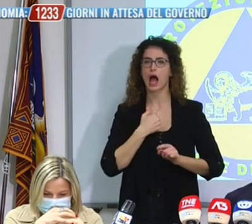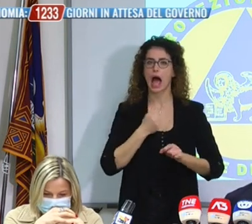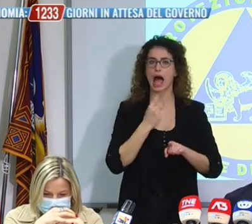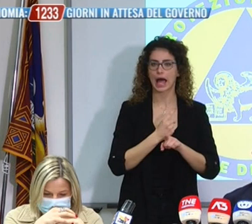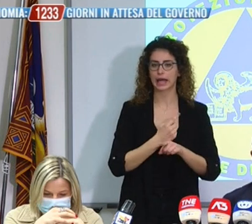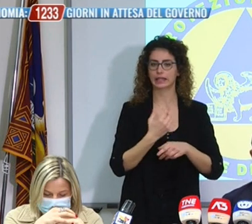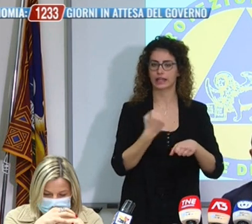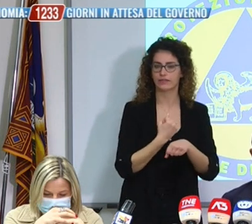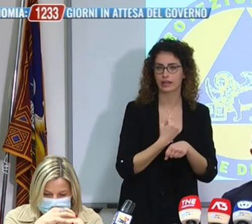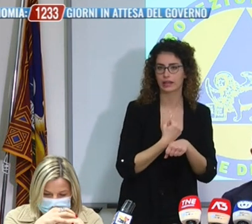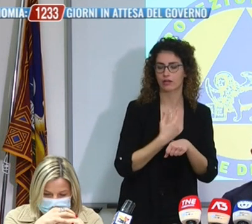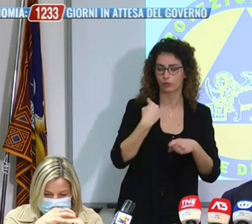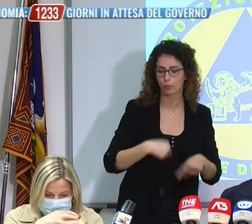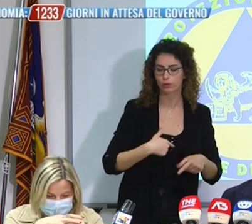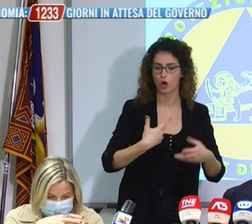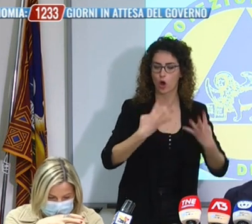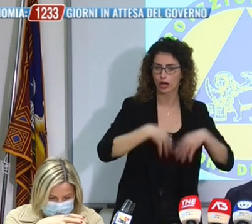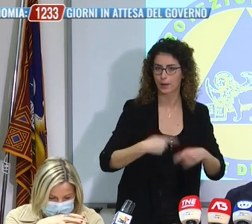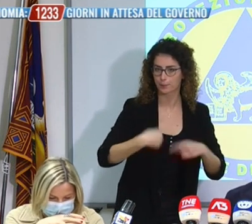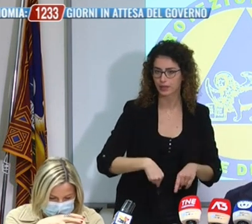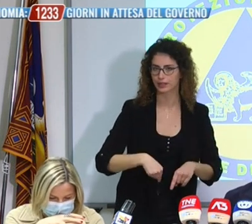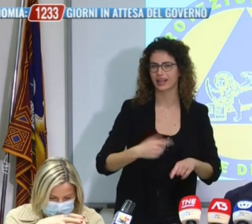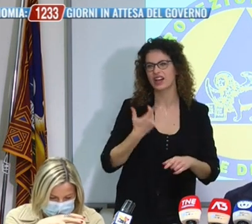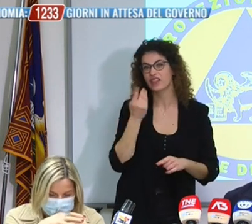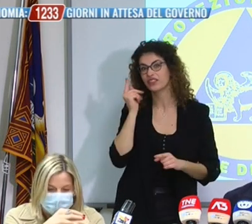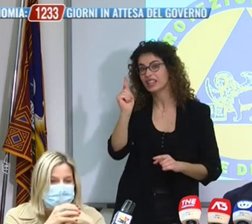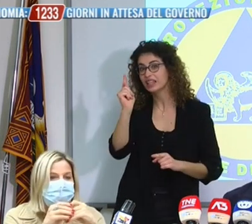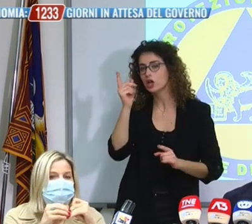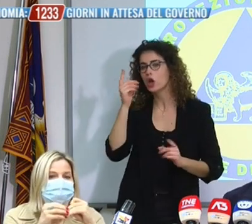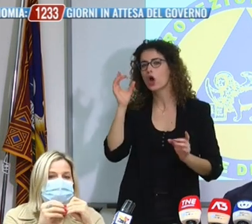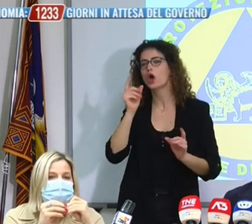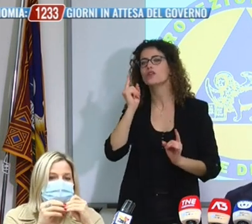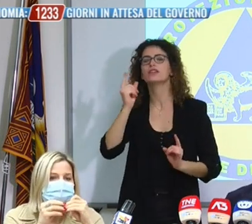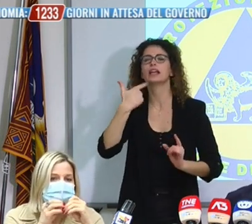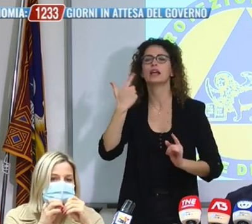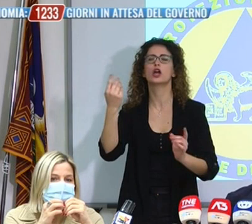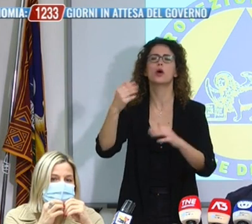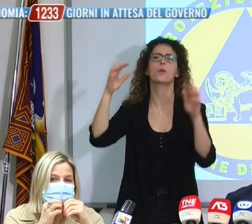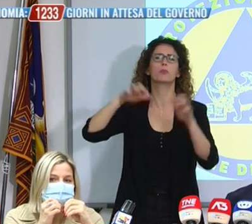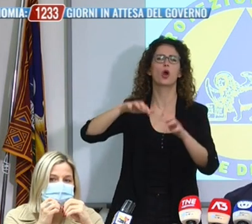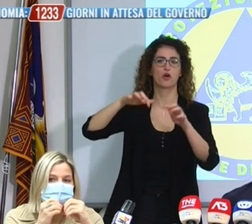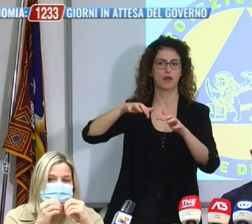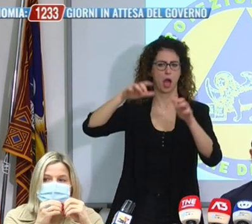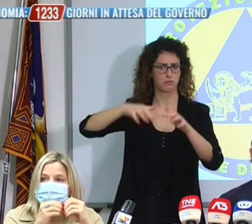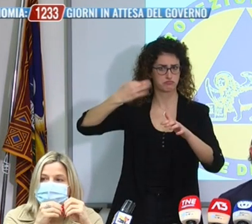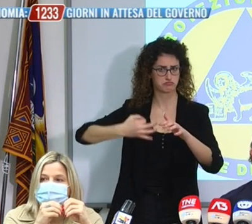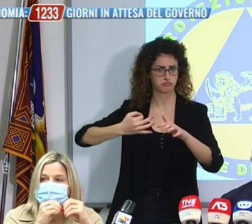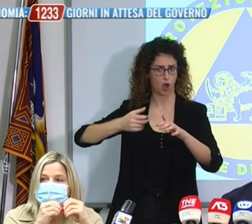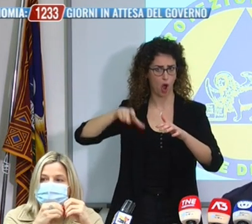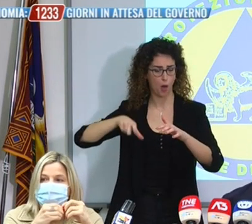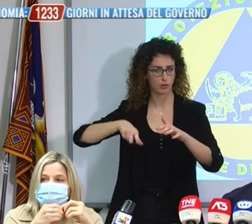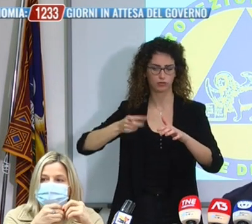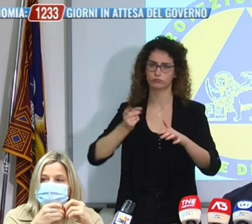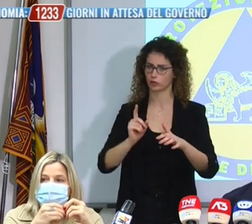cominciare a ragionare come arrivasse brutto tempo. Non è detto che arrivi, però è corretto che una